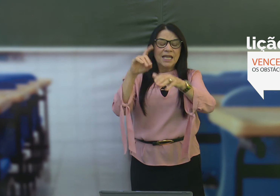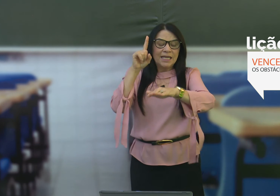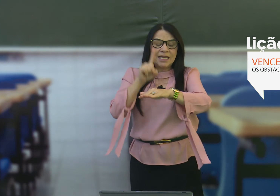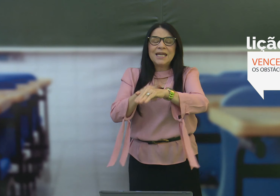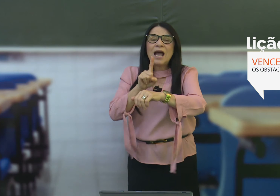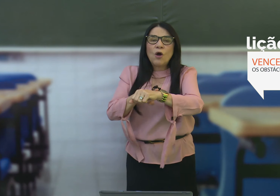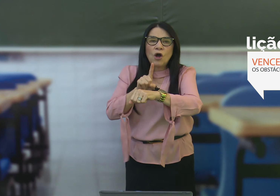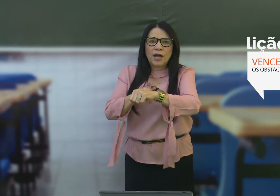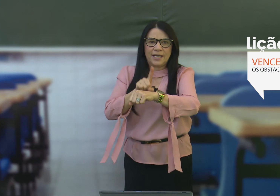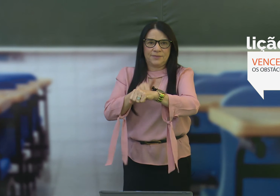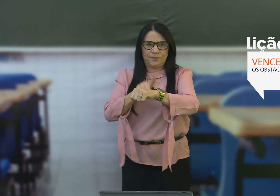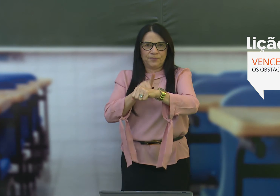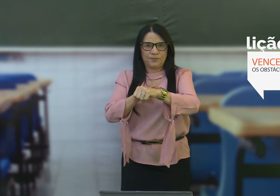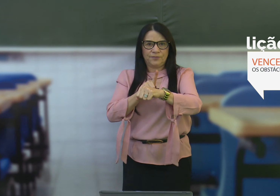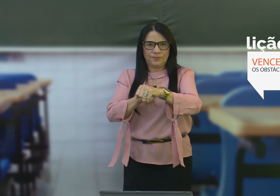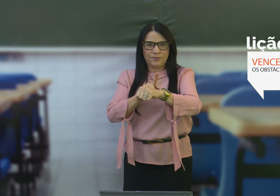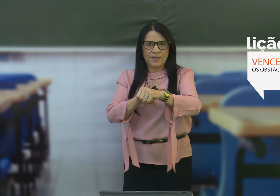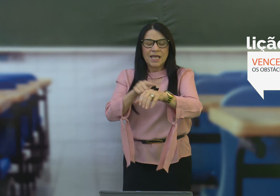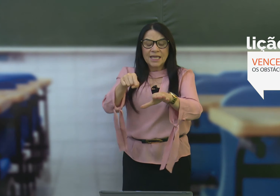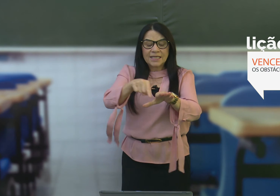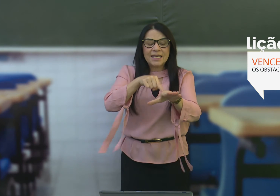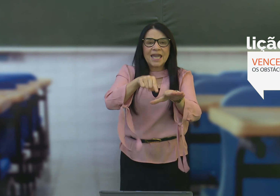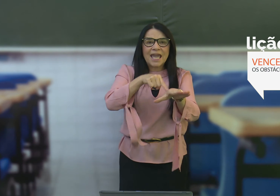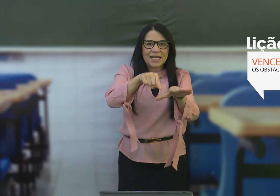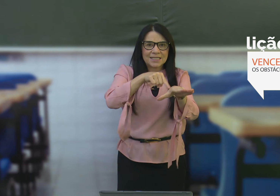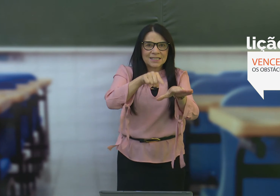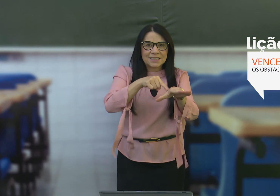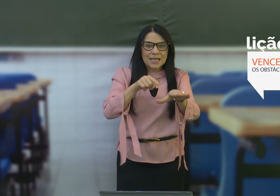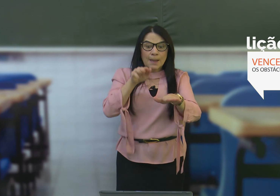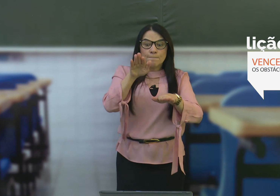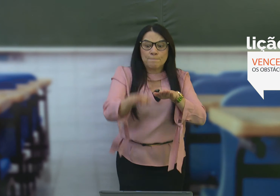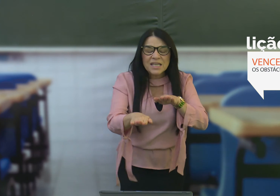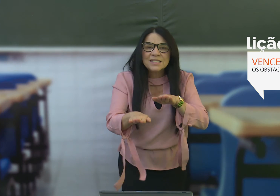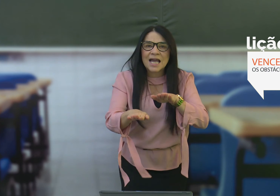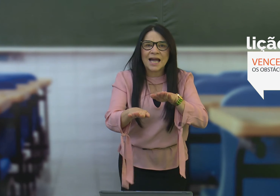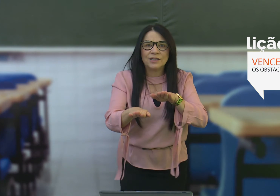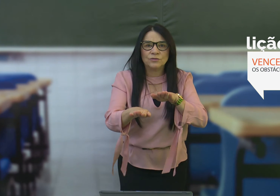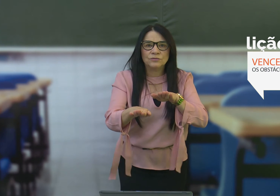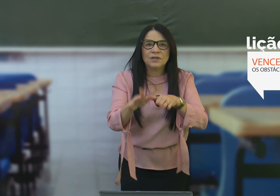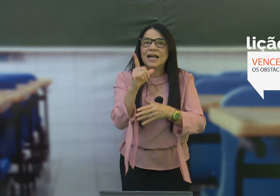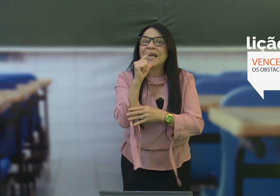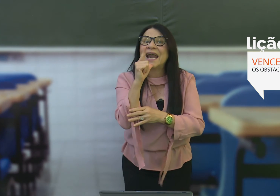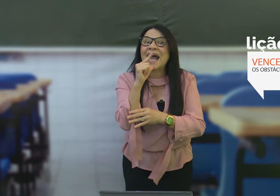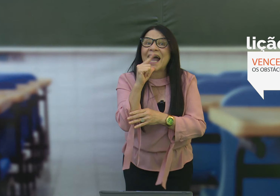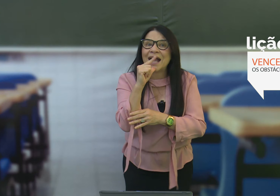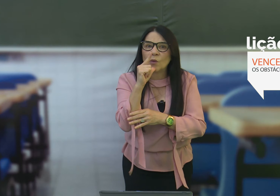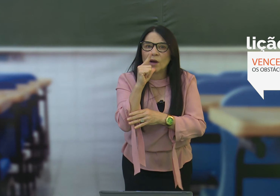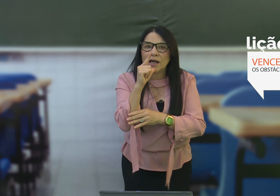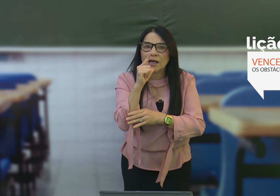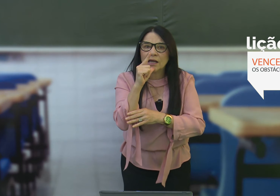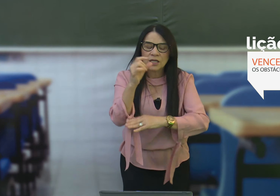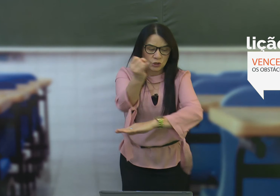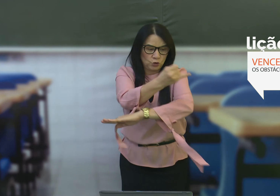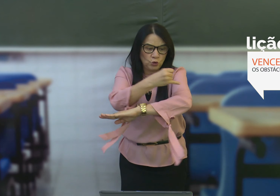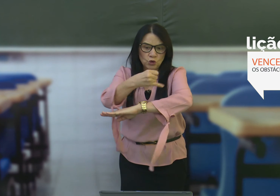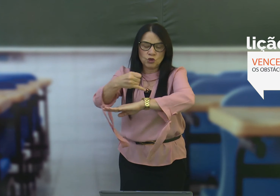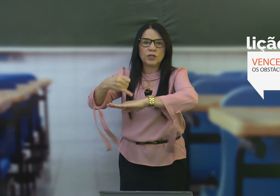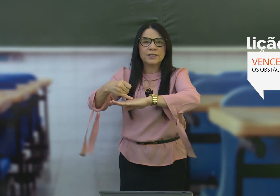e na hora que eles pisaram na água do